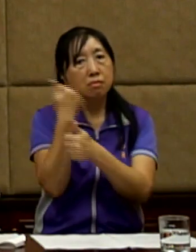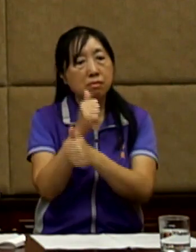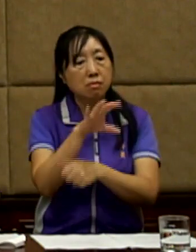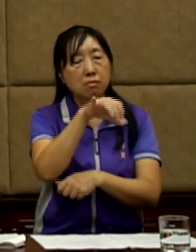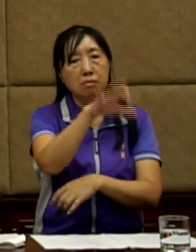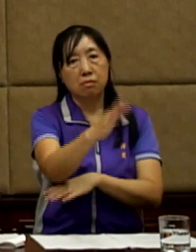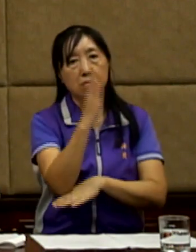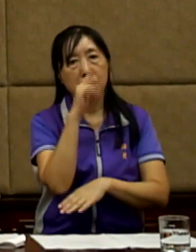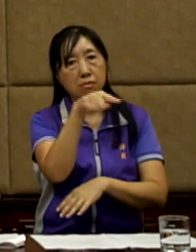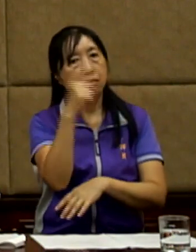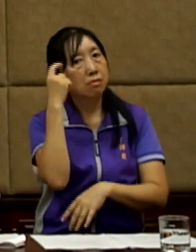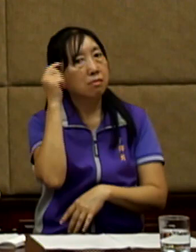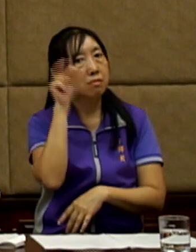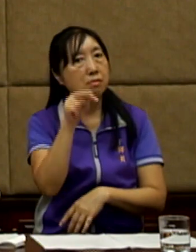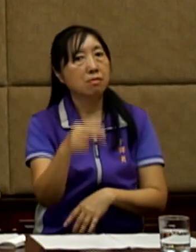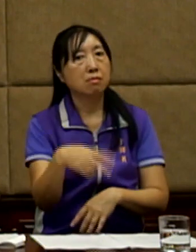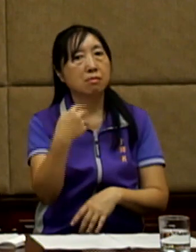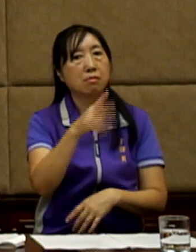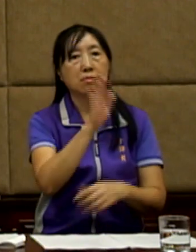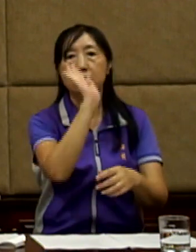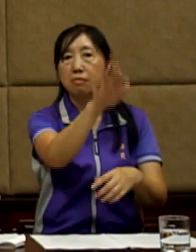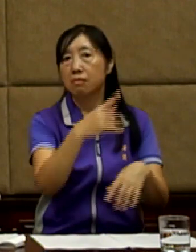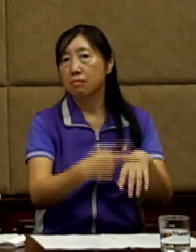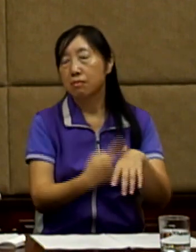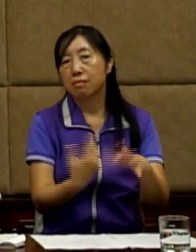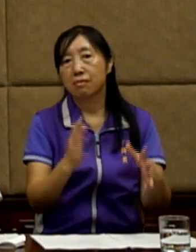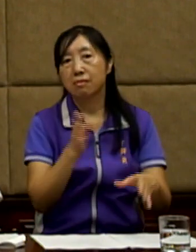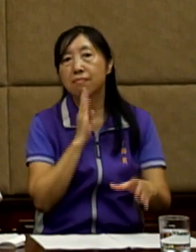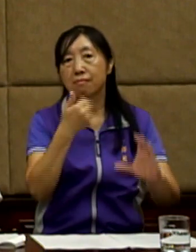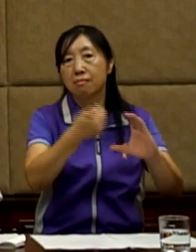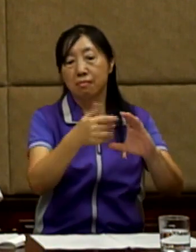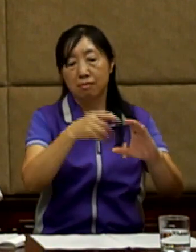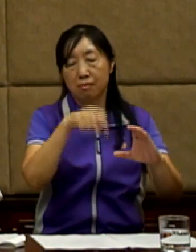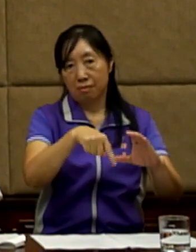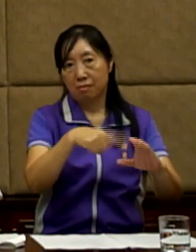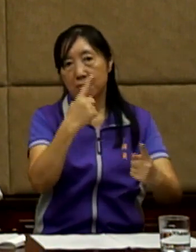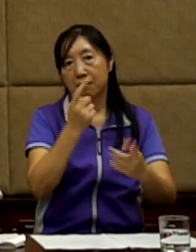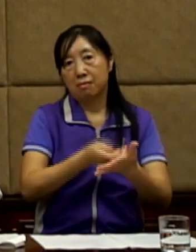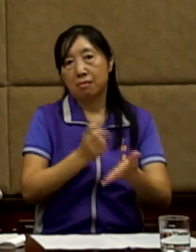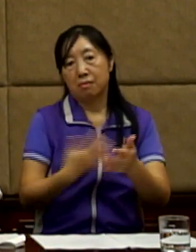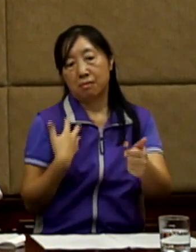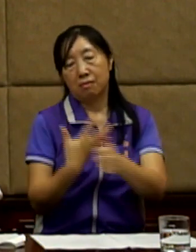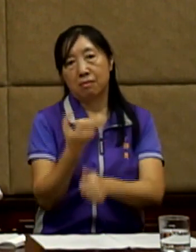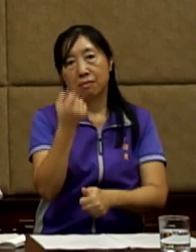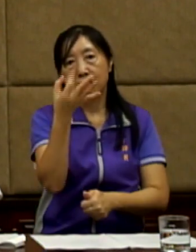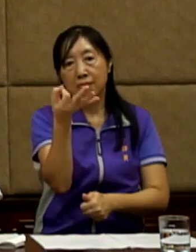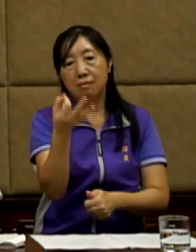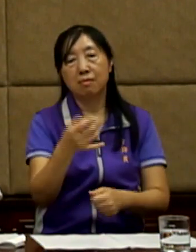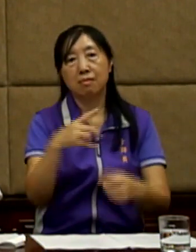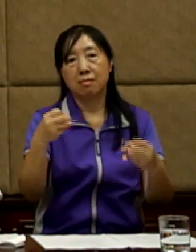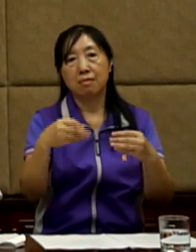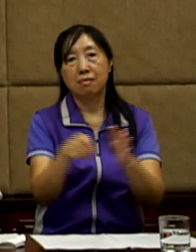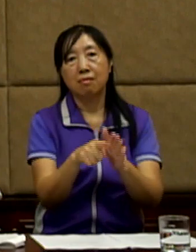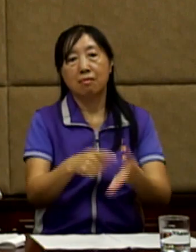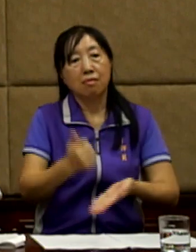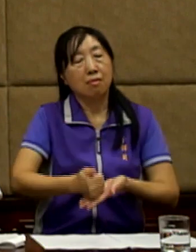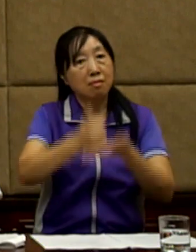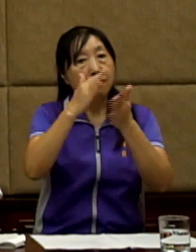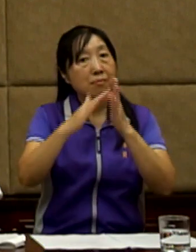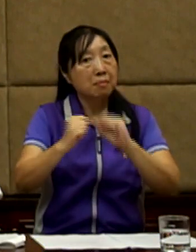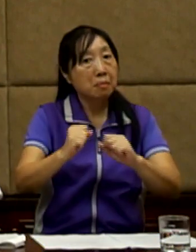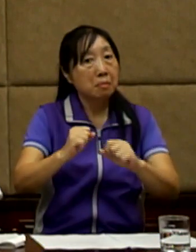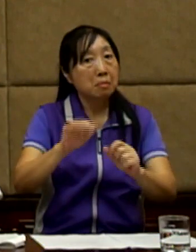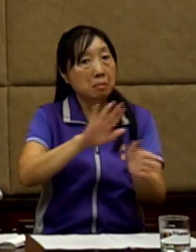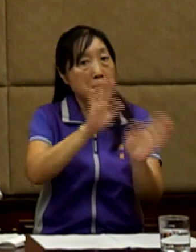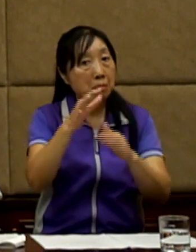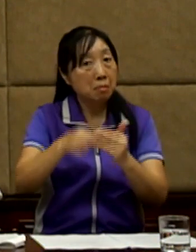府的意见，或者是当地的民情公 司， 但是在频道业者很在意的，比方说授权费用怎么样谈的时候，又说要尊重市场机制，这